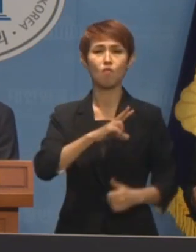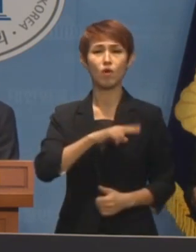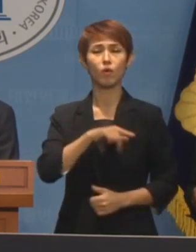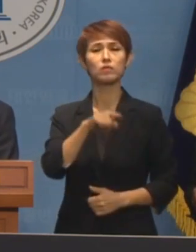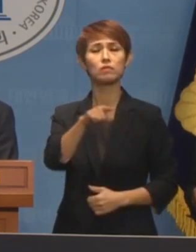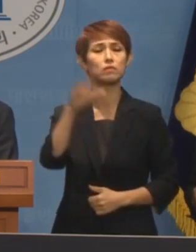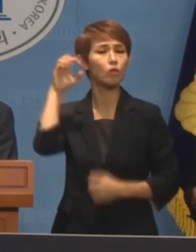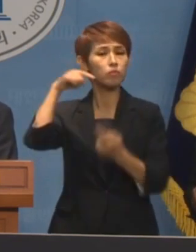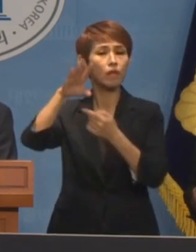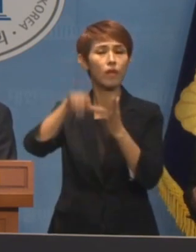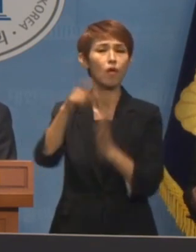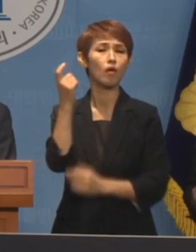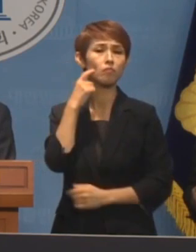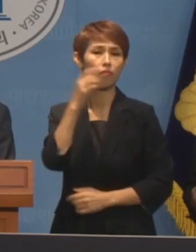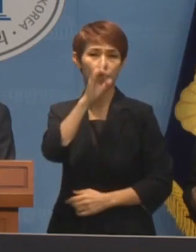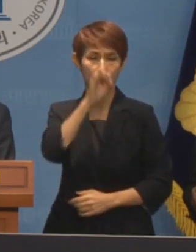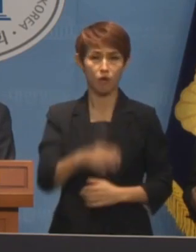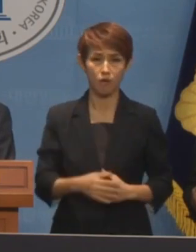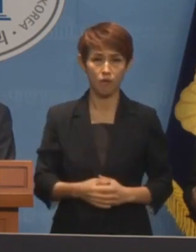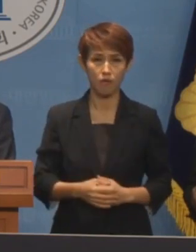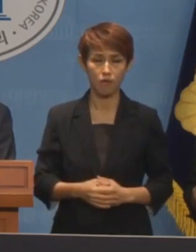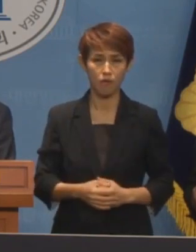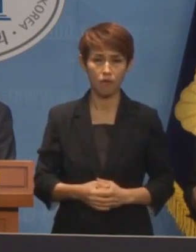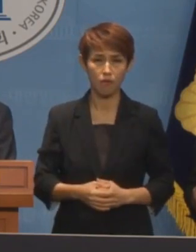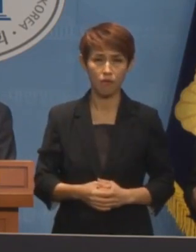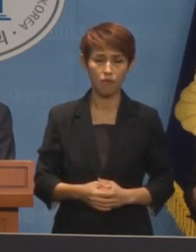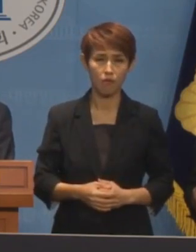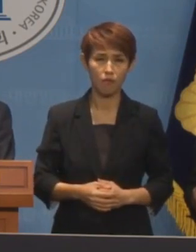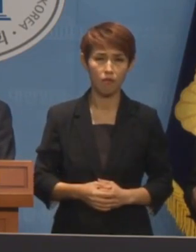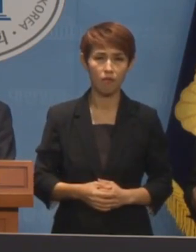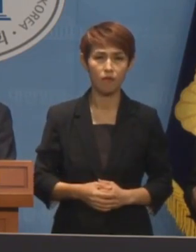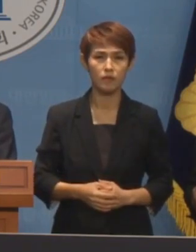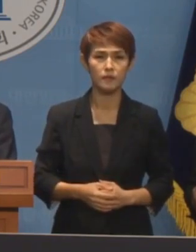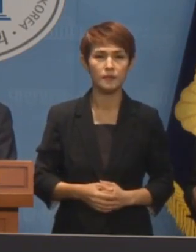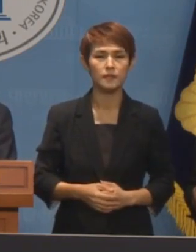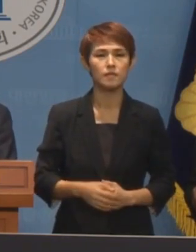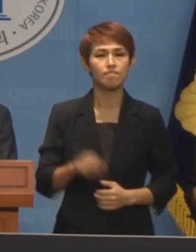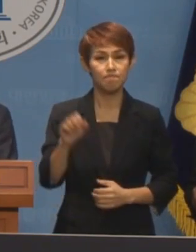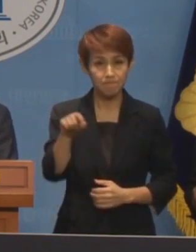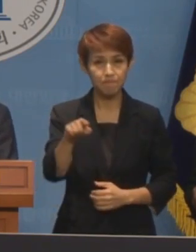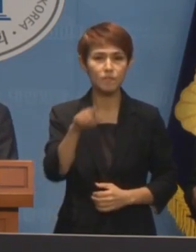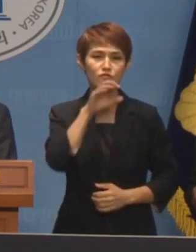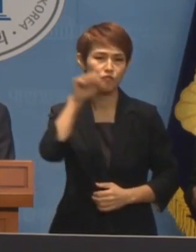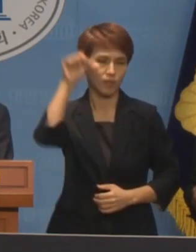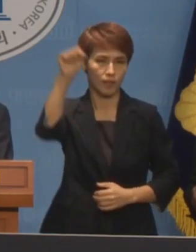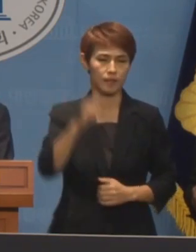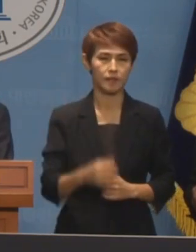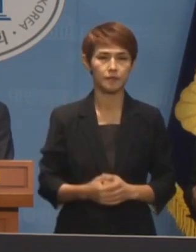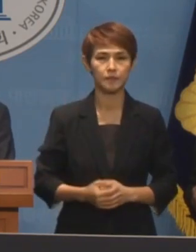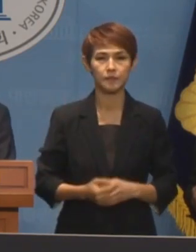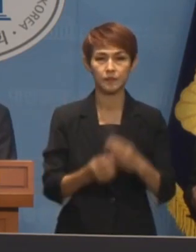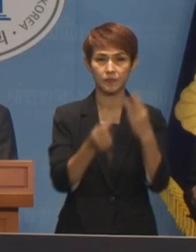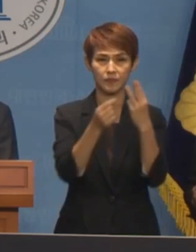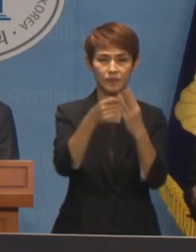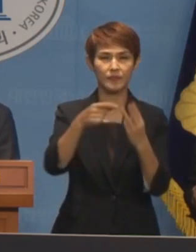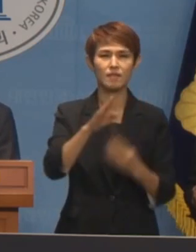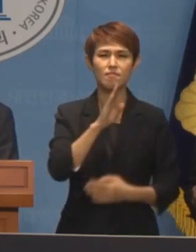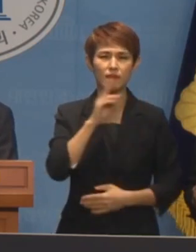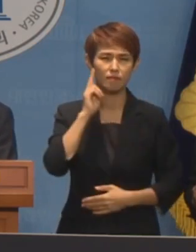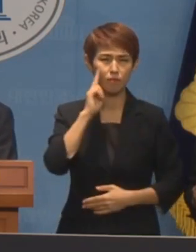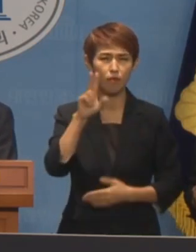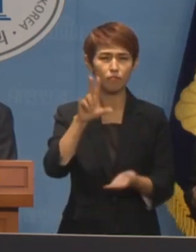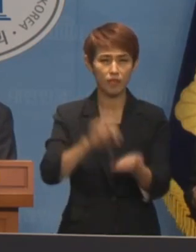청문회장에서 거짓말을 해도 괜찮다는 말인가? 그래서 규탄하는 것입니다. 그 다음 심각한